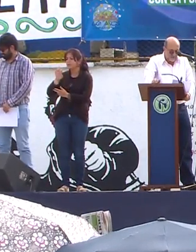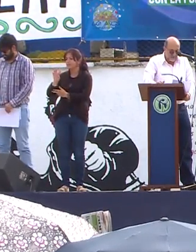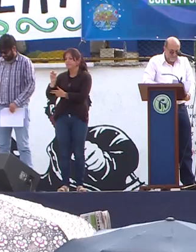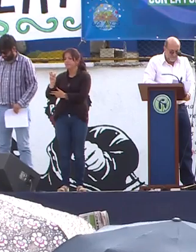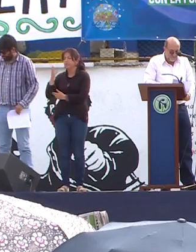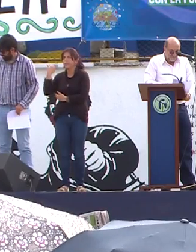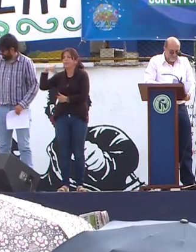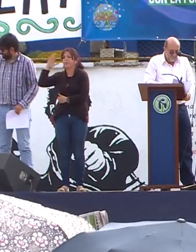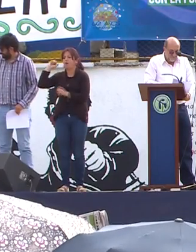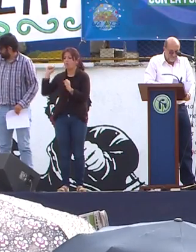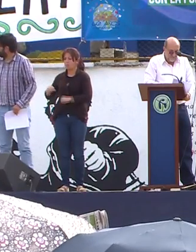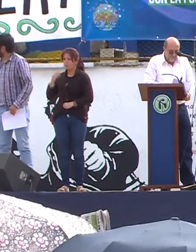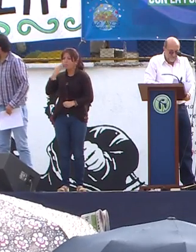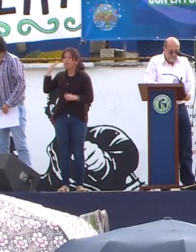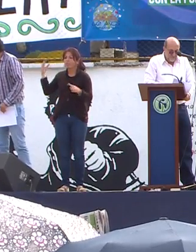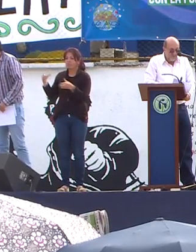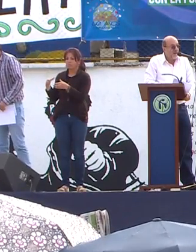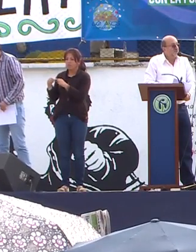1993.